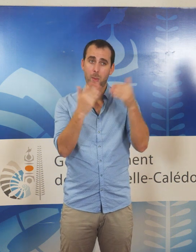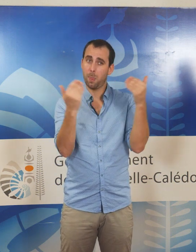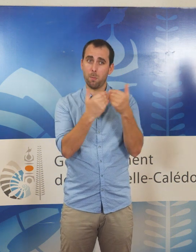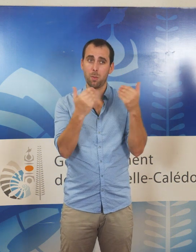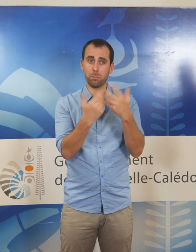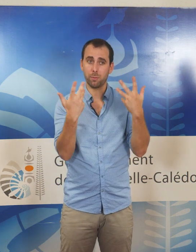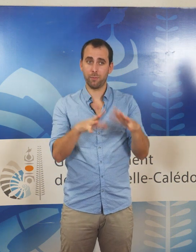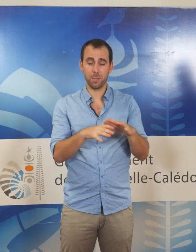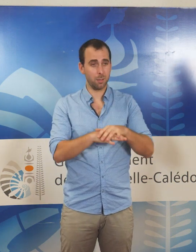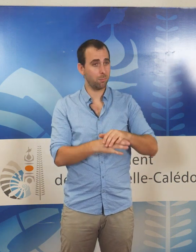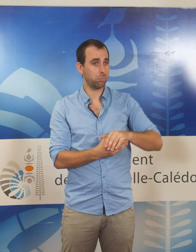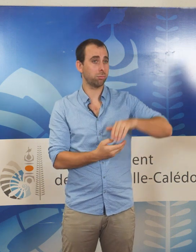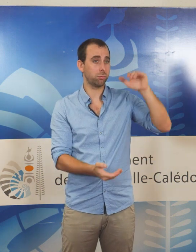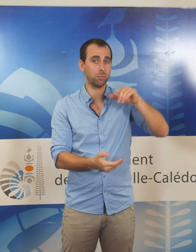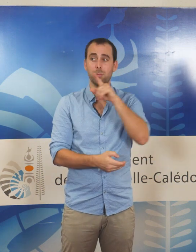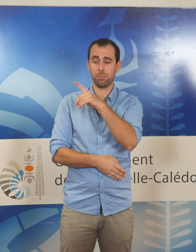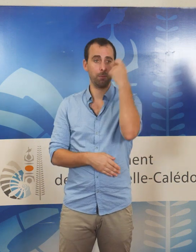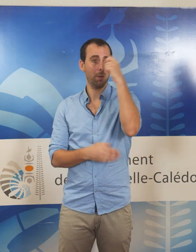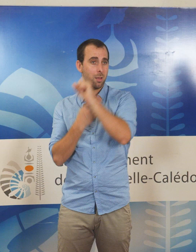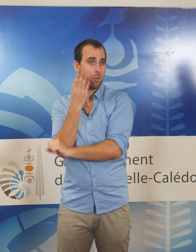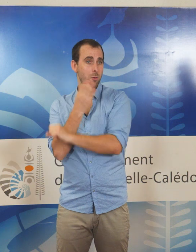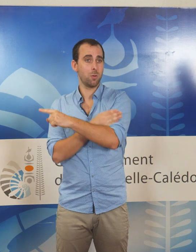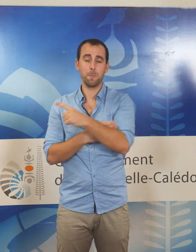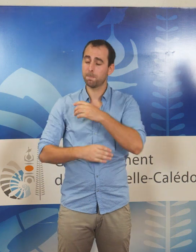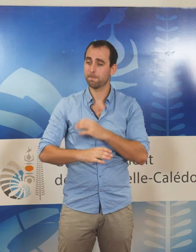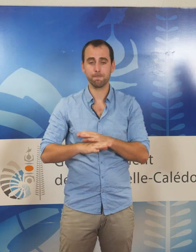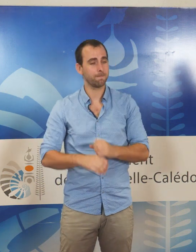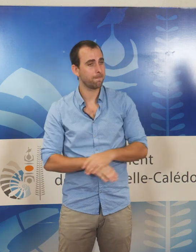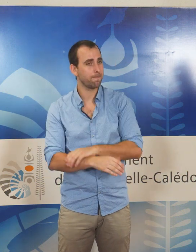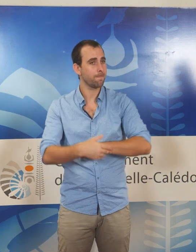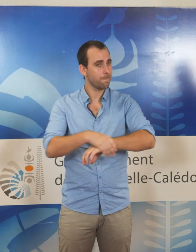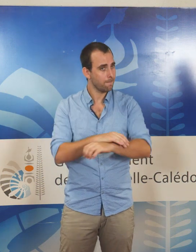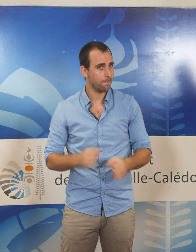été réalisées. La présidente de la province sud a mis tous les moyens